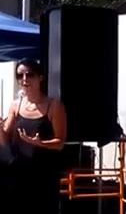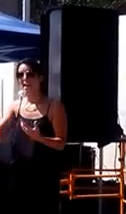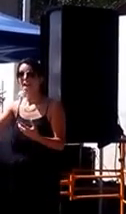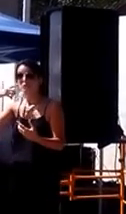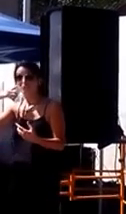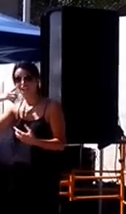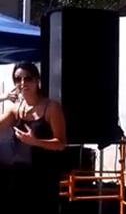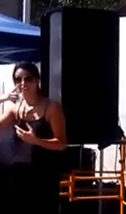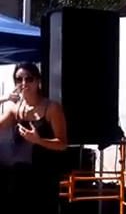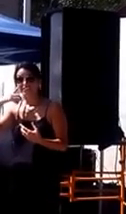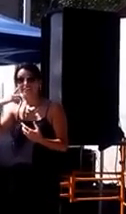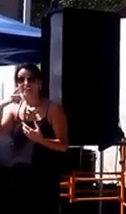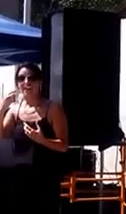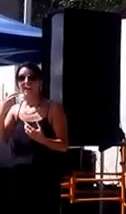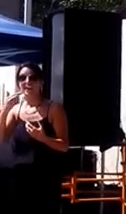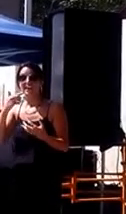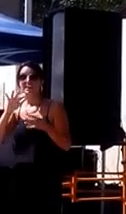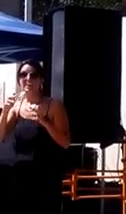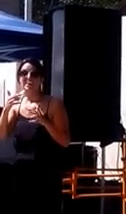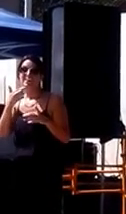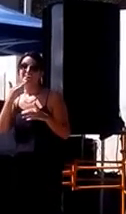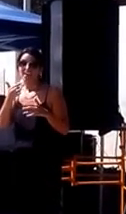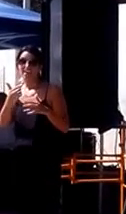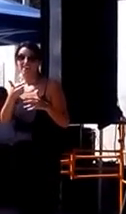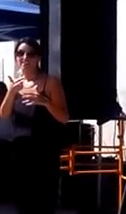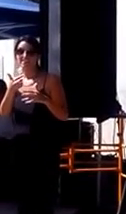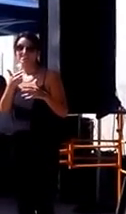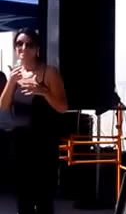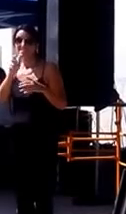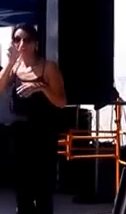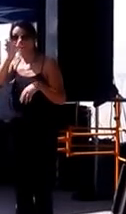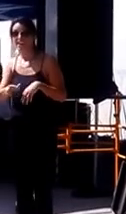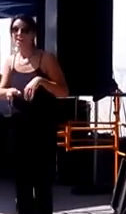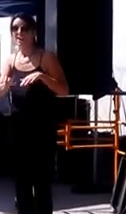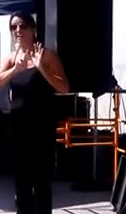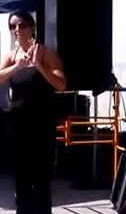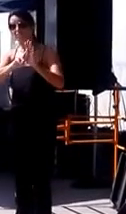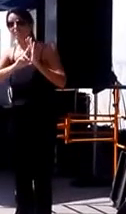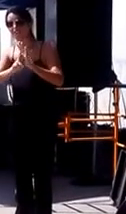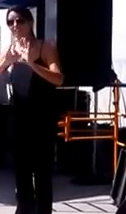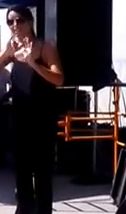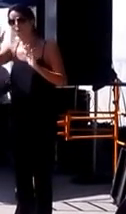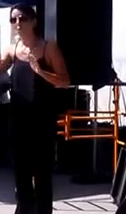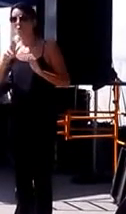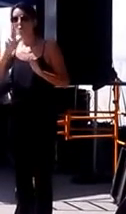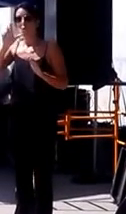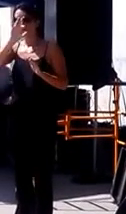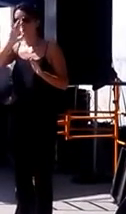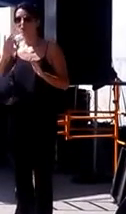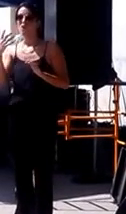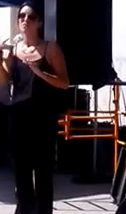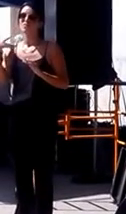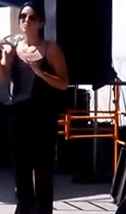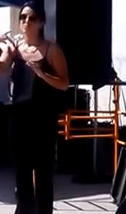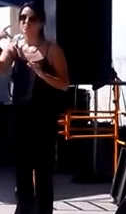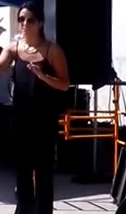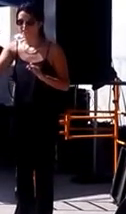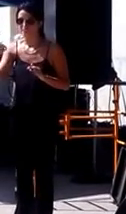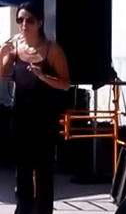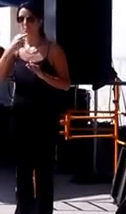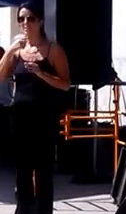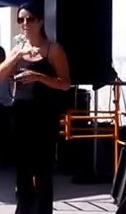escuchar y sentir el acompañamiento y el respaldo de nuestros referentes, Julio Calzada, que está por aquí, el director de la División de